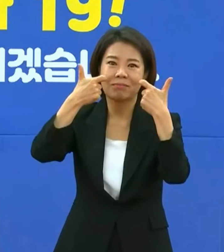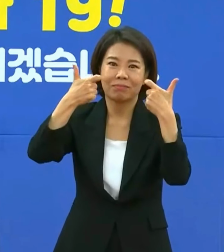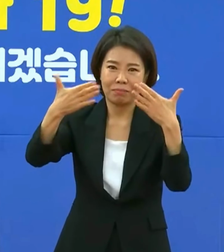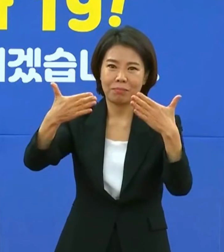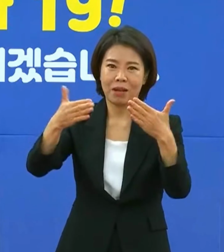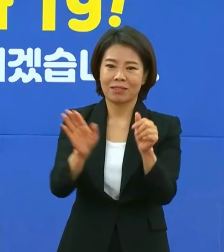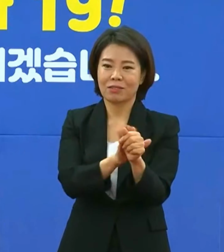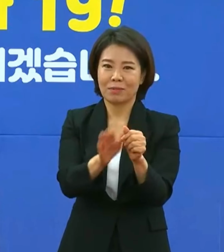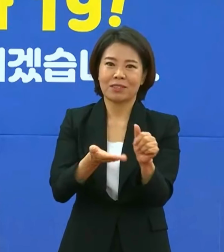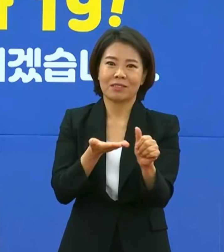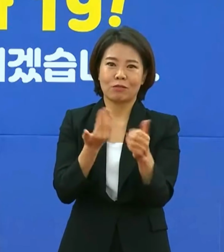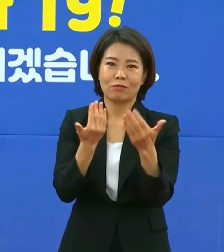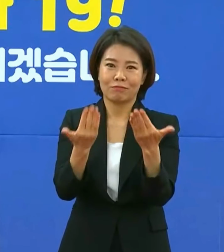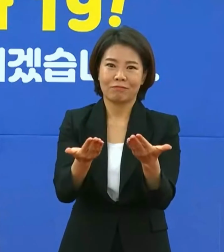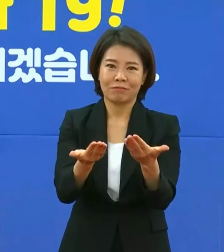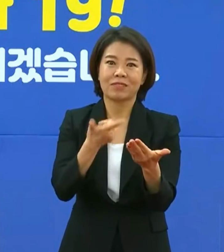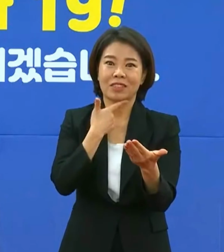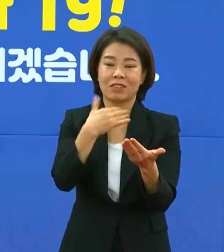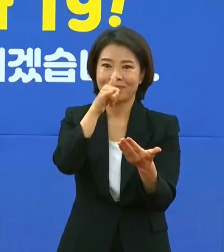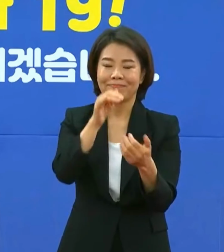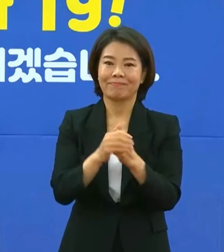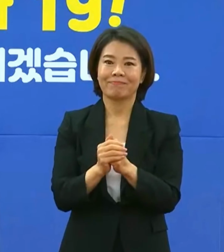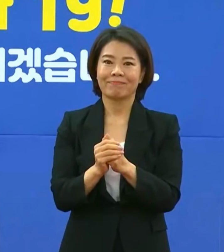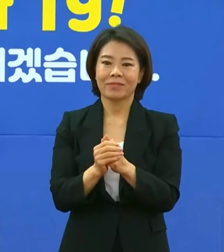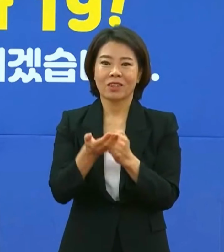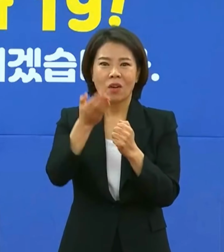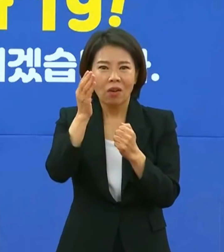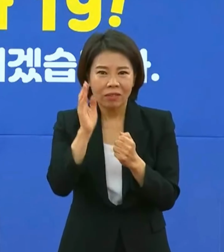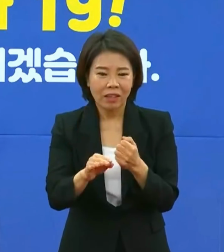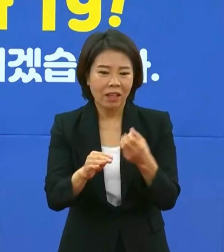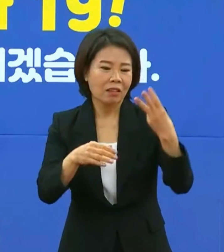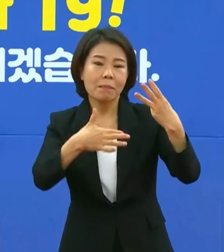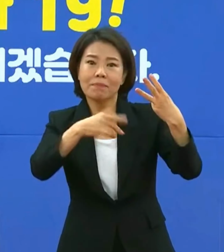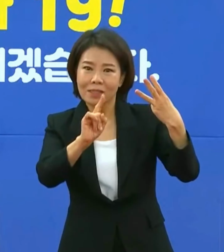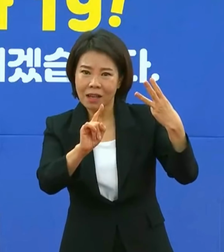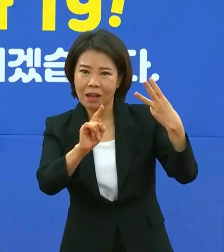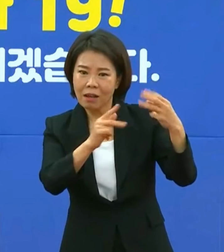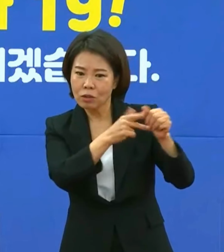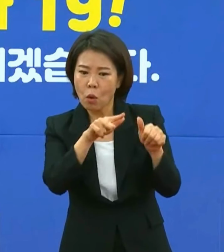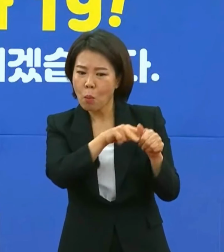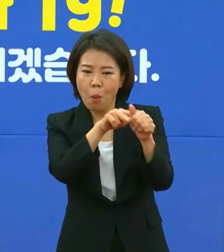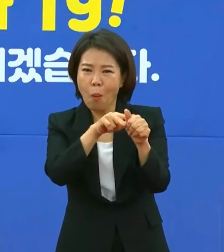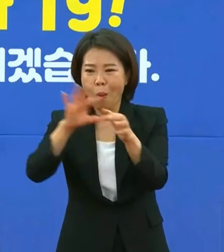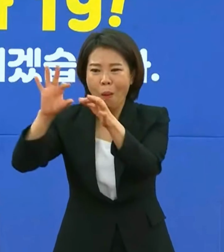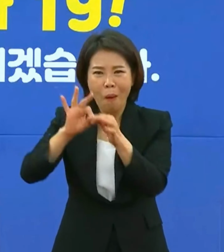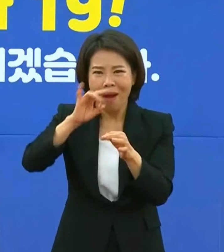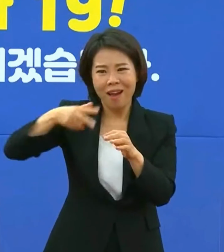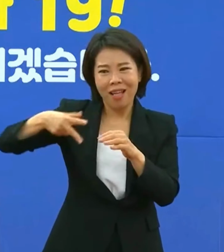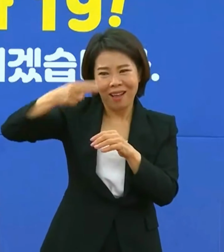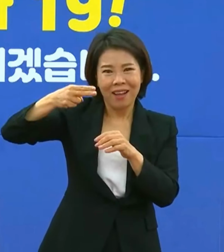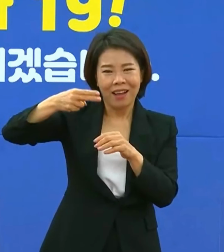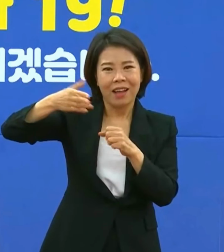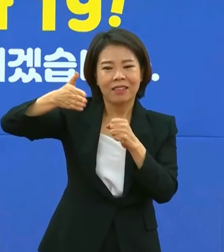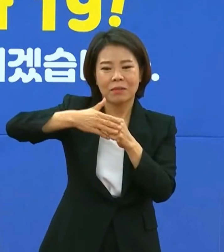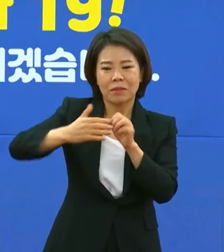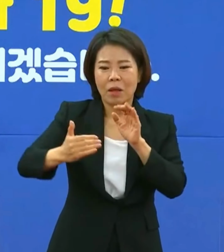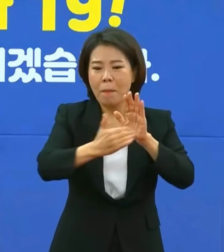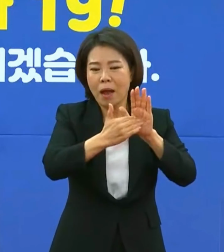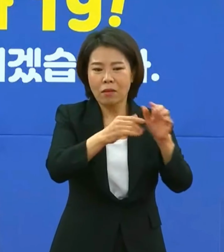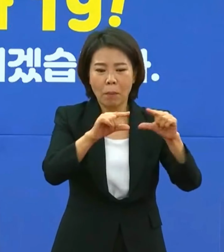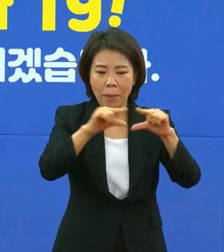서비스를 제공해 온 바 있습니다 하지만 3차 접종 정보 연계가 되지 않은 상황에서 방역